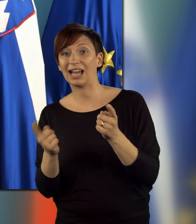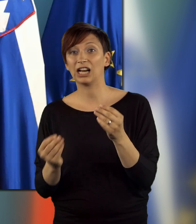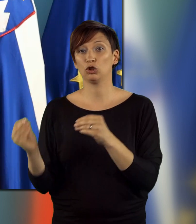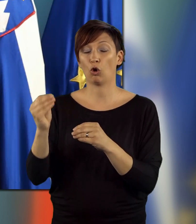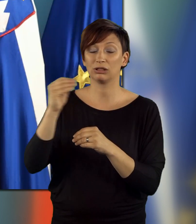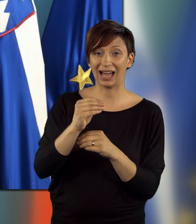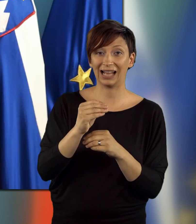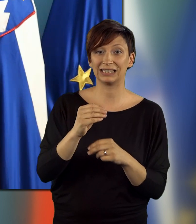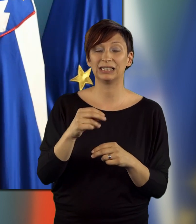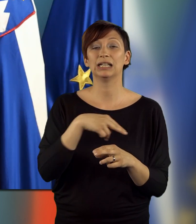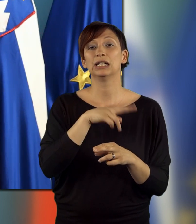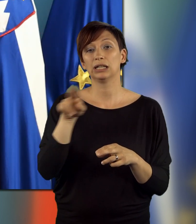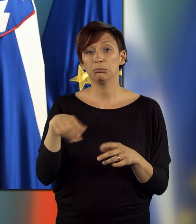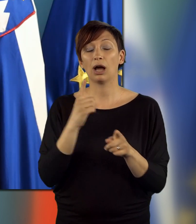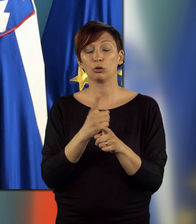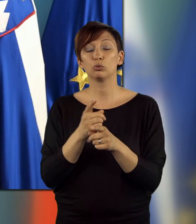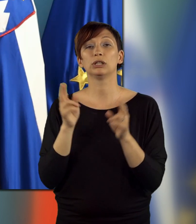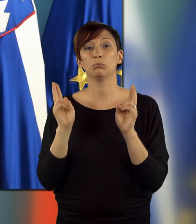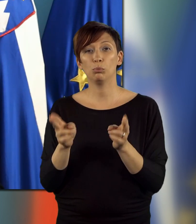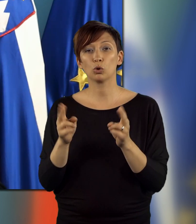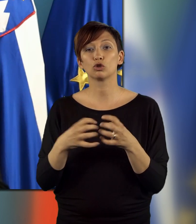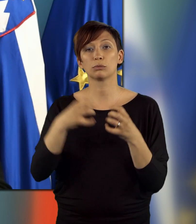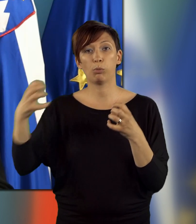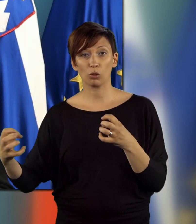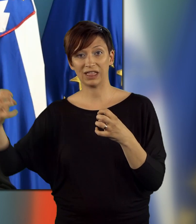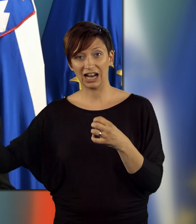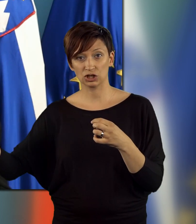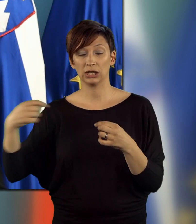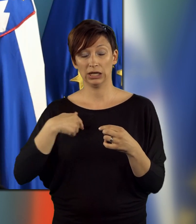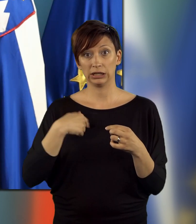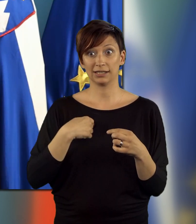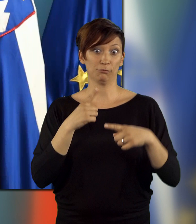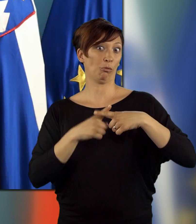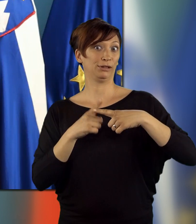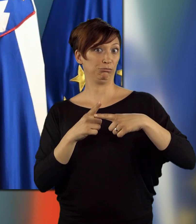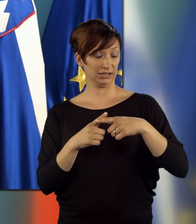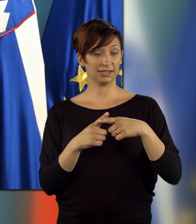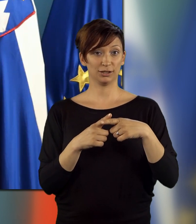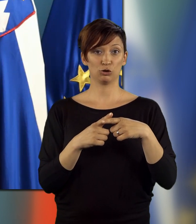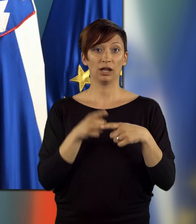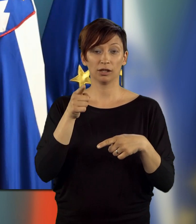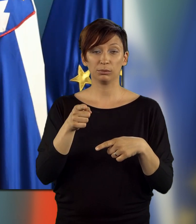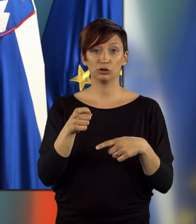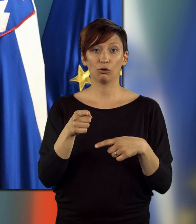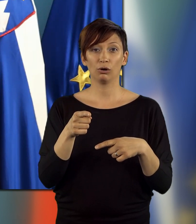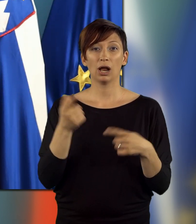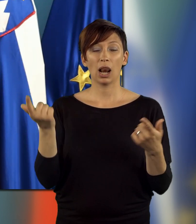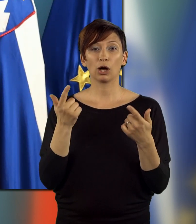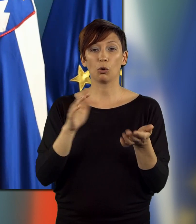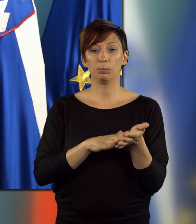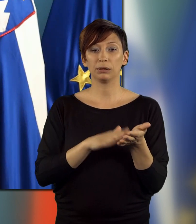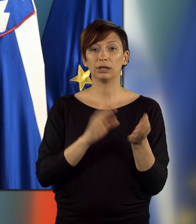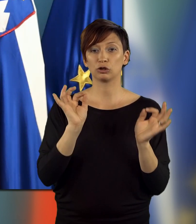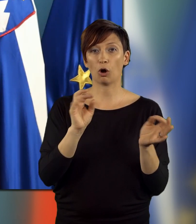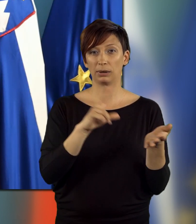dodati in ima tudi možnost podaljšanja oziroma jaz sem optimistična, da bi to bil lahko